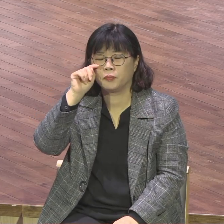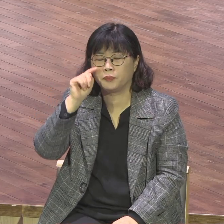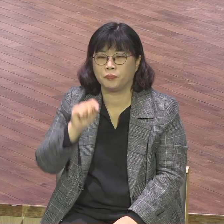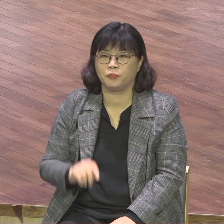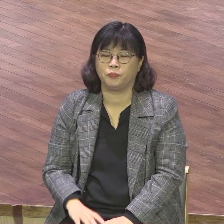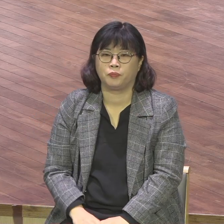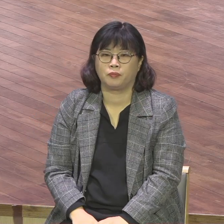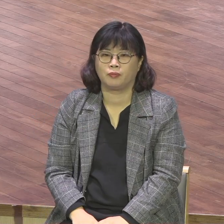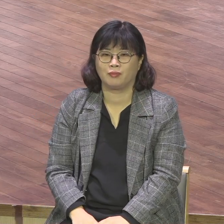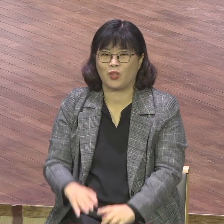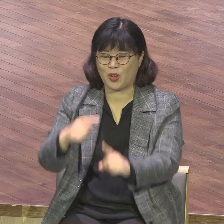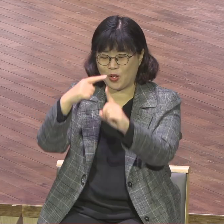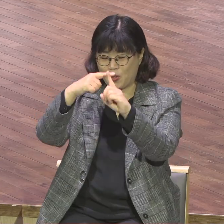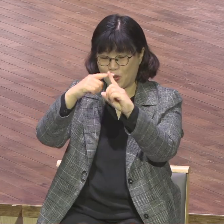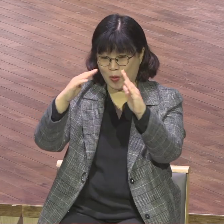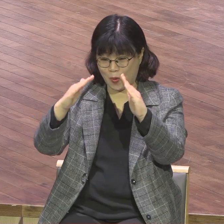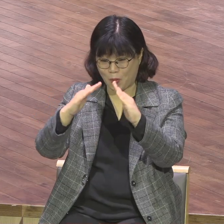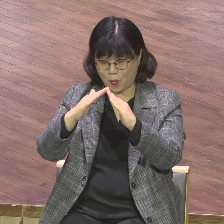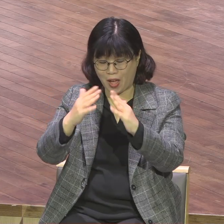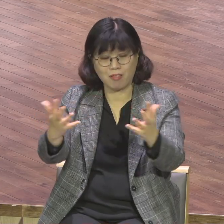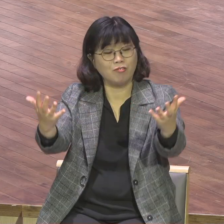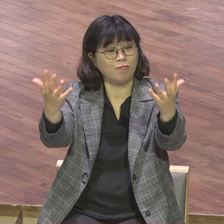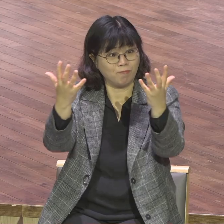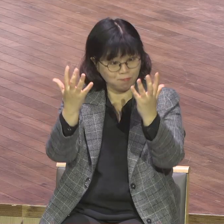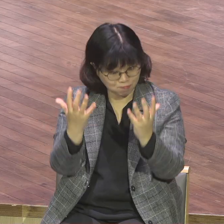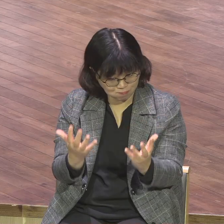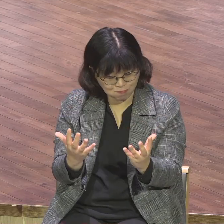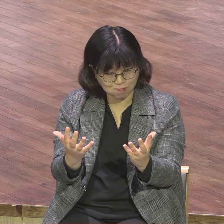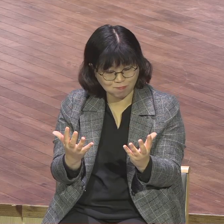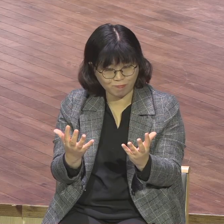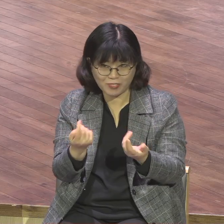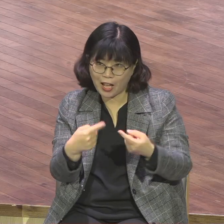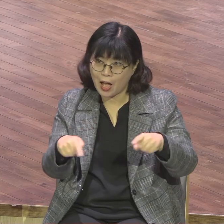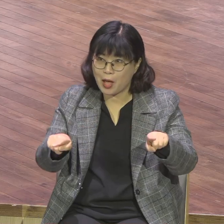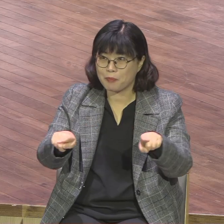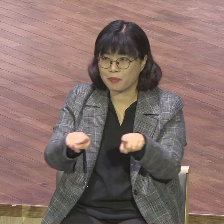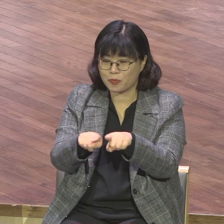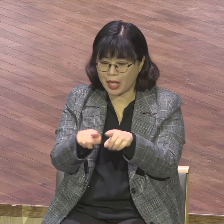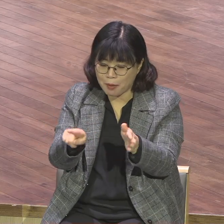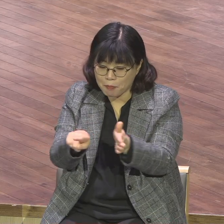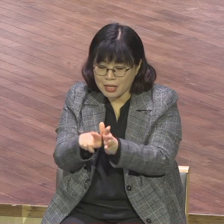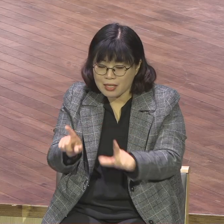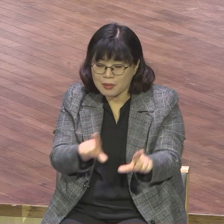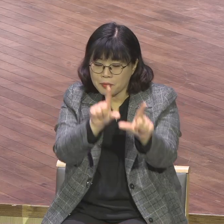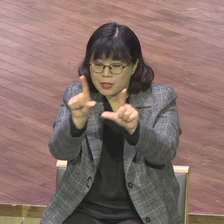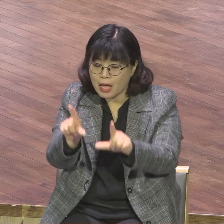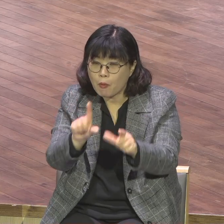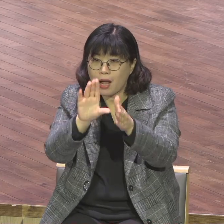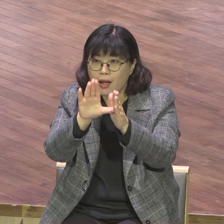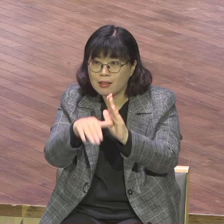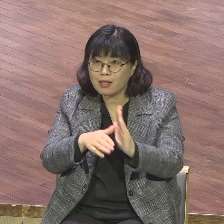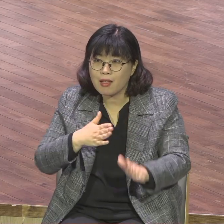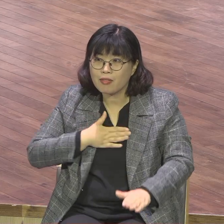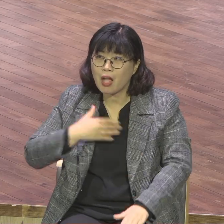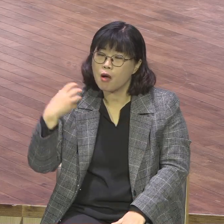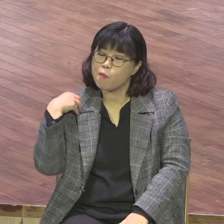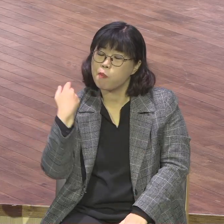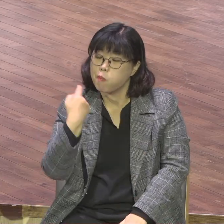교회 안에서 신앙생활하면 교회 나와야 되니 교회 안에서 어떻게 해야 되느냐, 내가 할 일이 뭐냐,